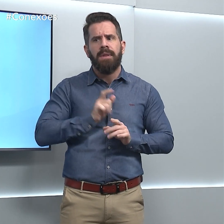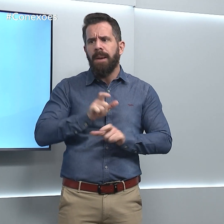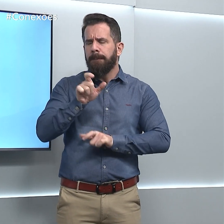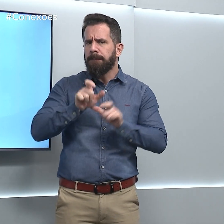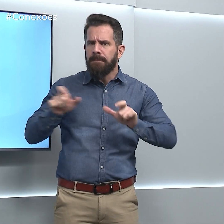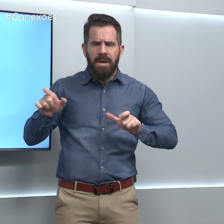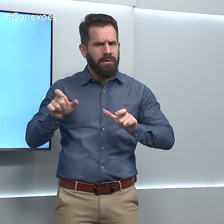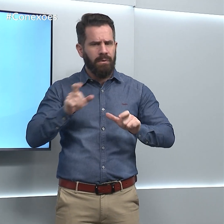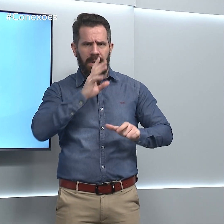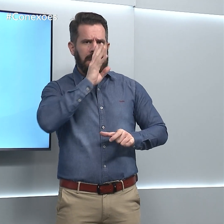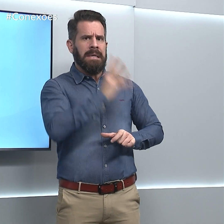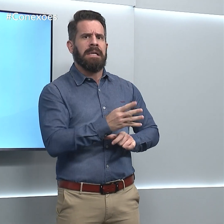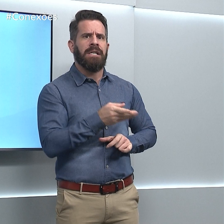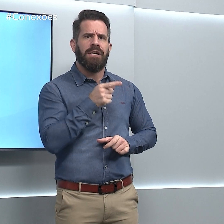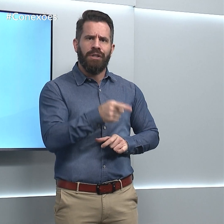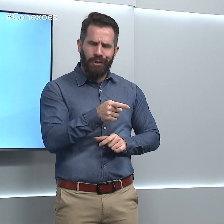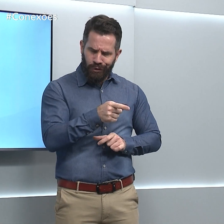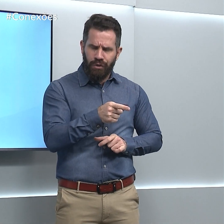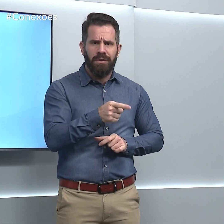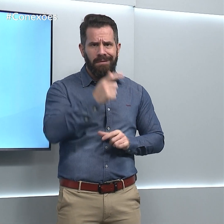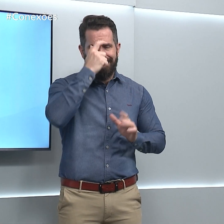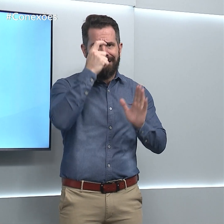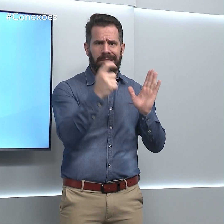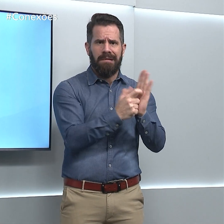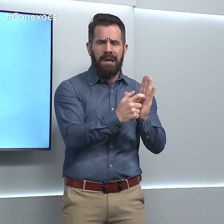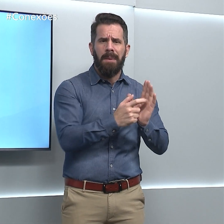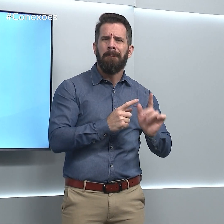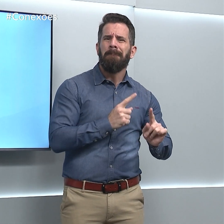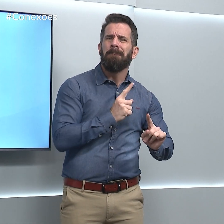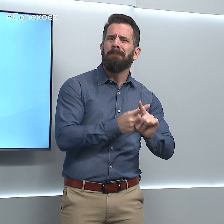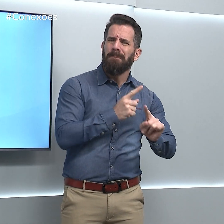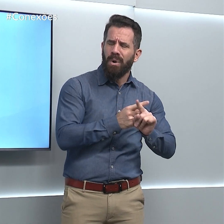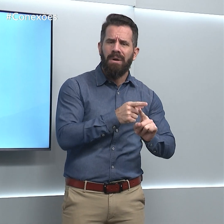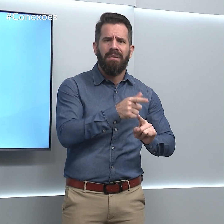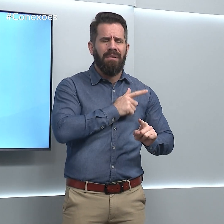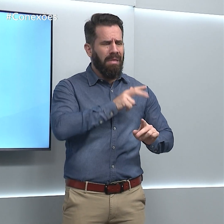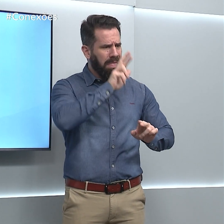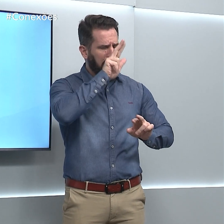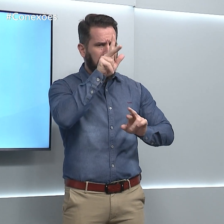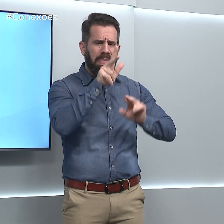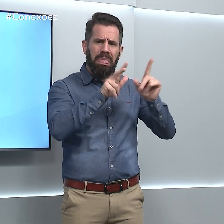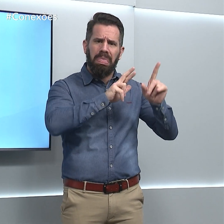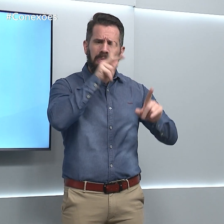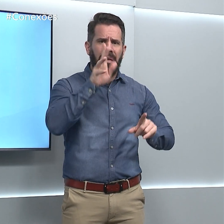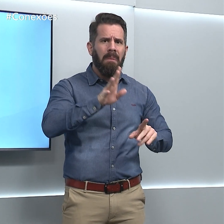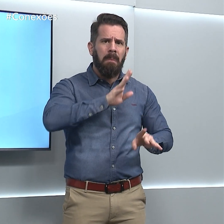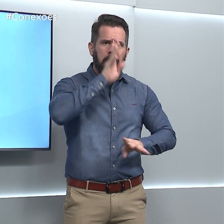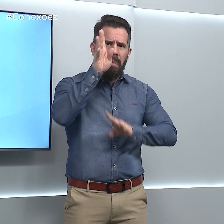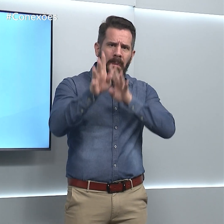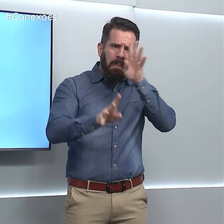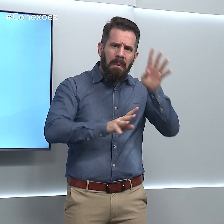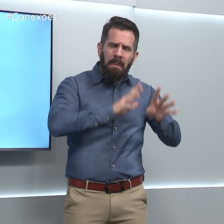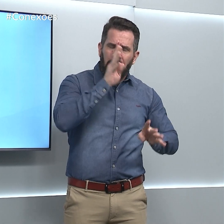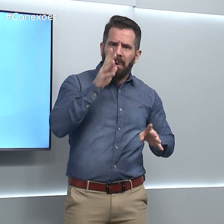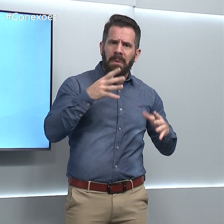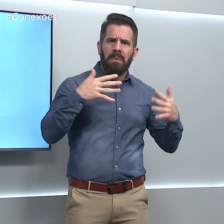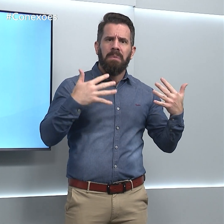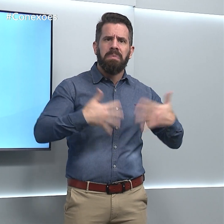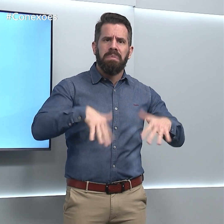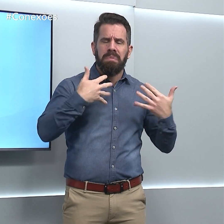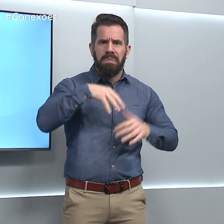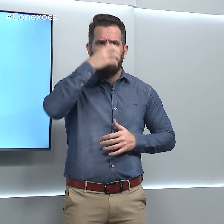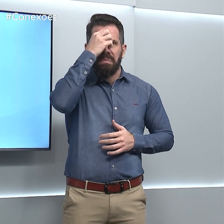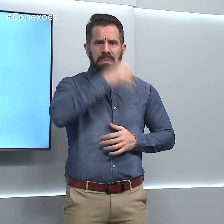usuários nas últimas semanas. Isso porque a tecnologia tem cometido erros considerados grotescos pelos usuários.